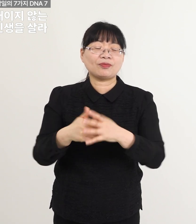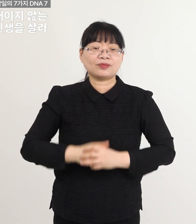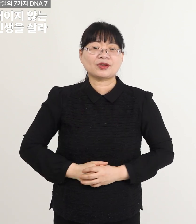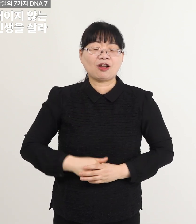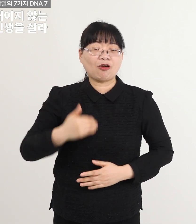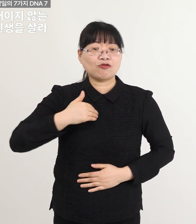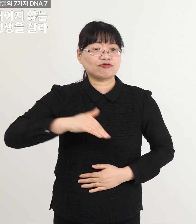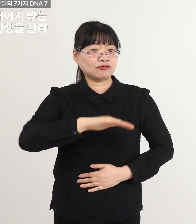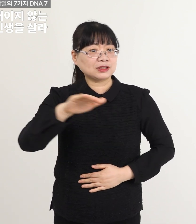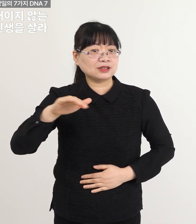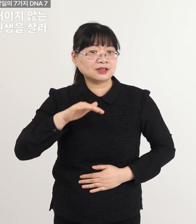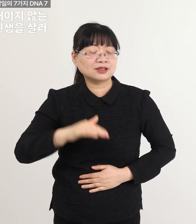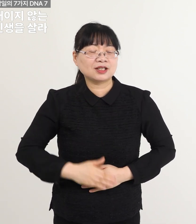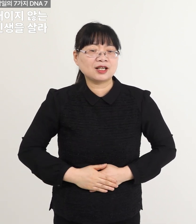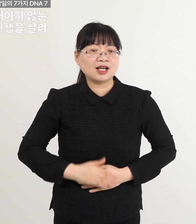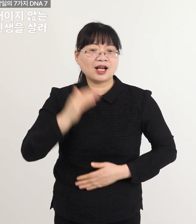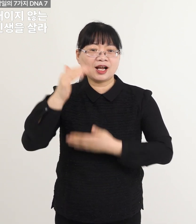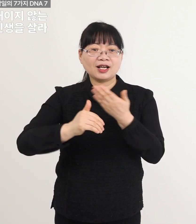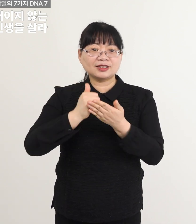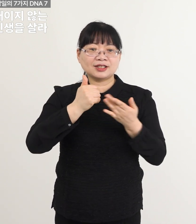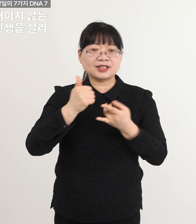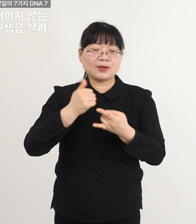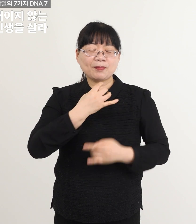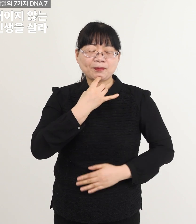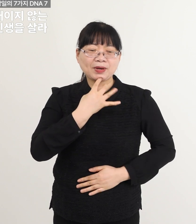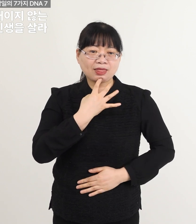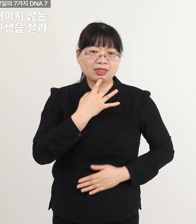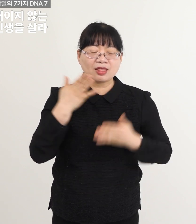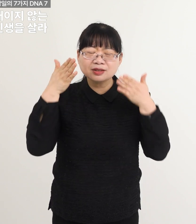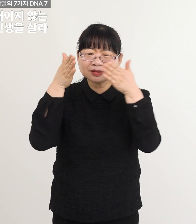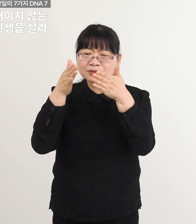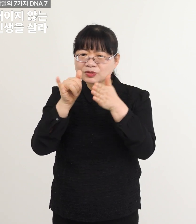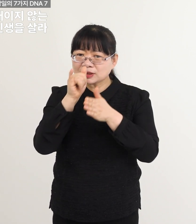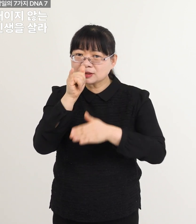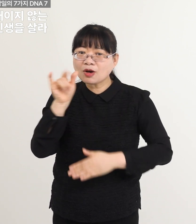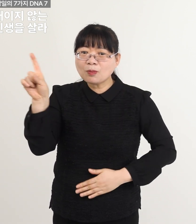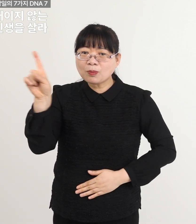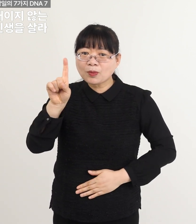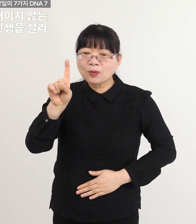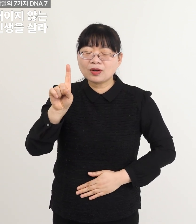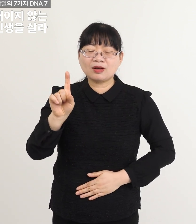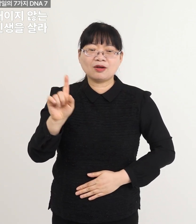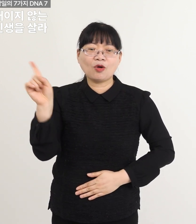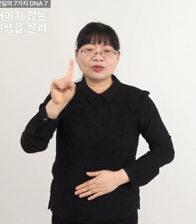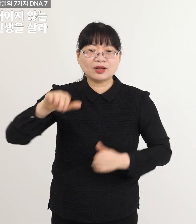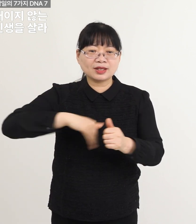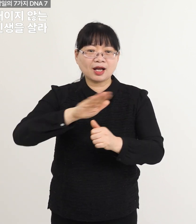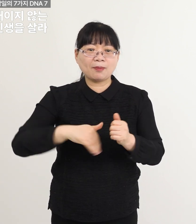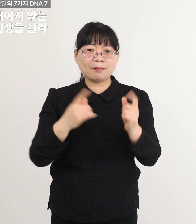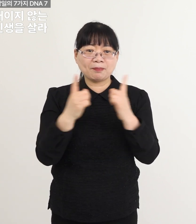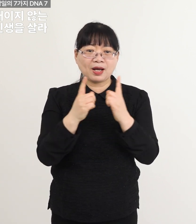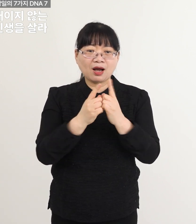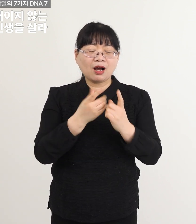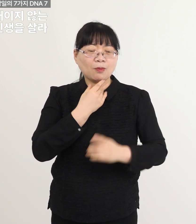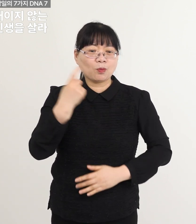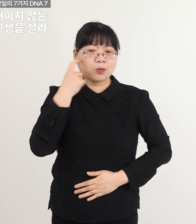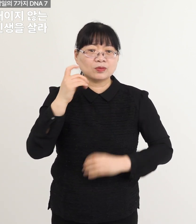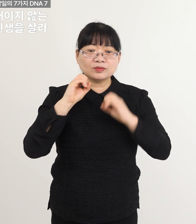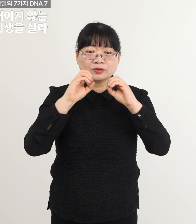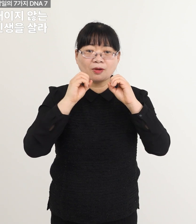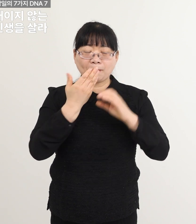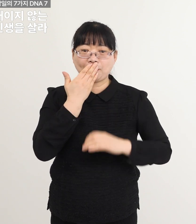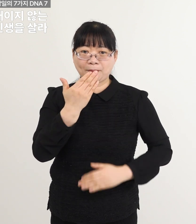그러니까 우리가 하나님께만 집중돼 있으면 어떤 상황 속에서도 복음을 전할 수